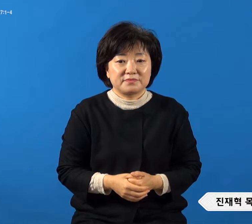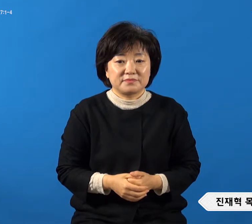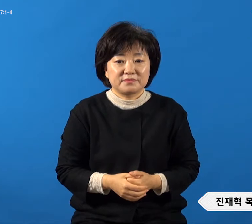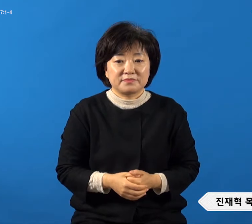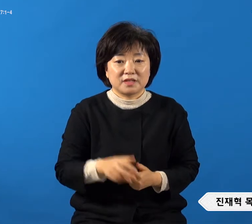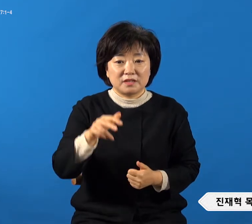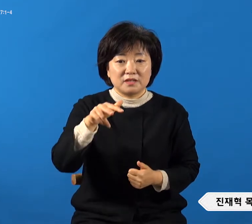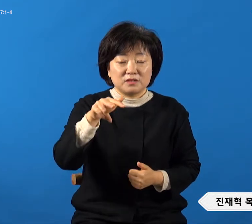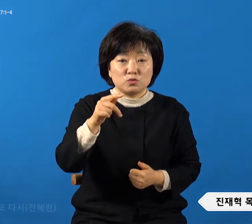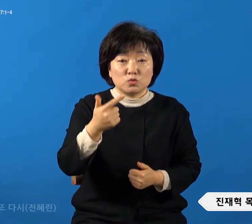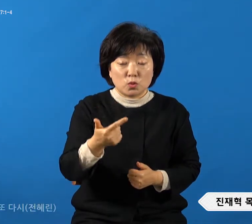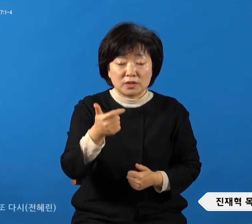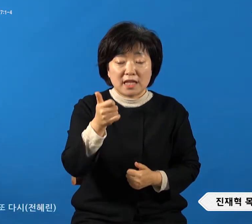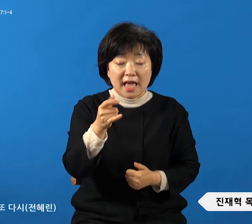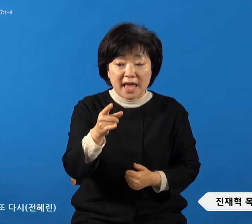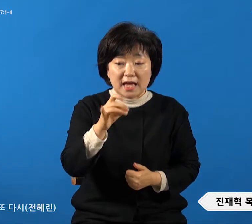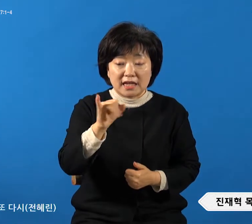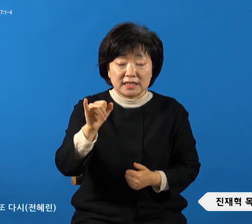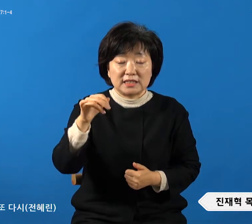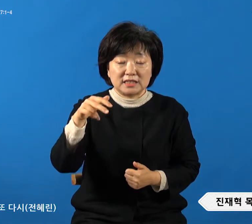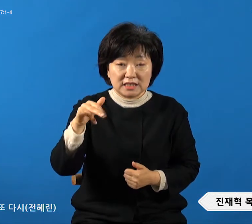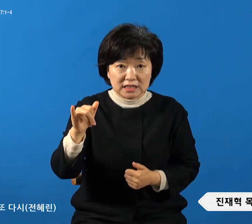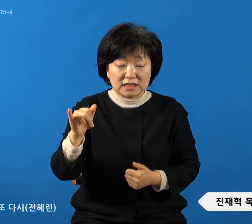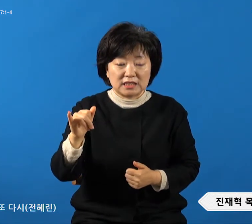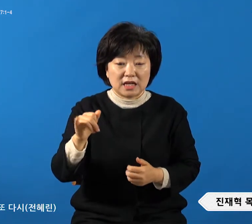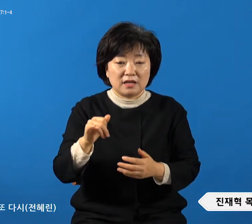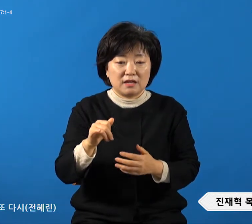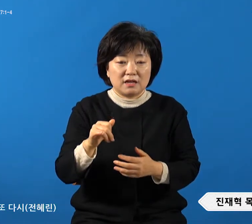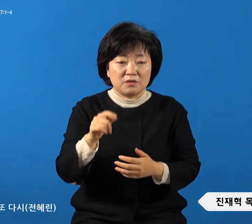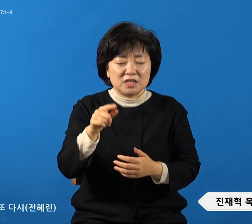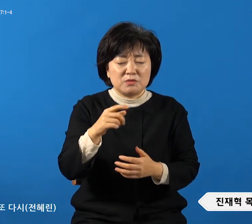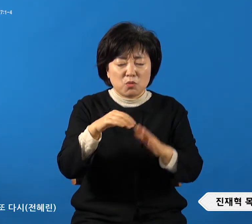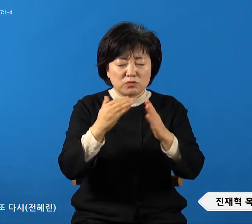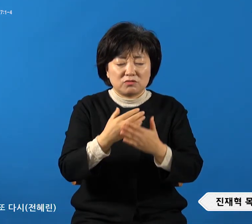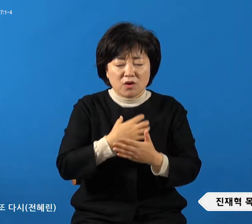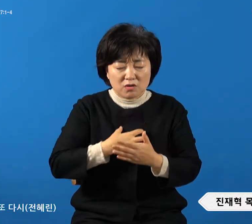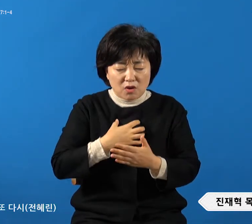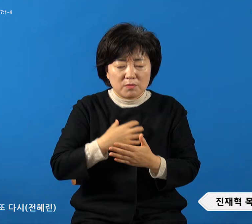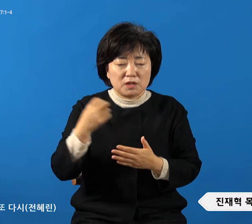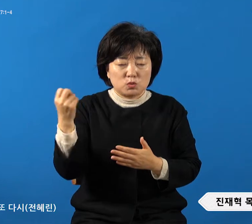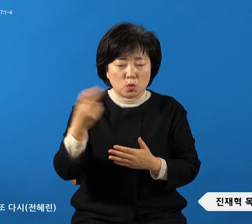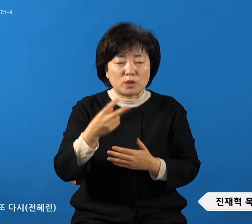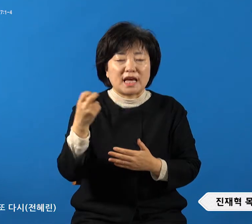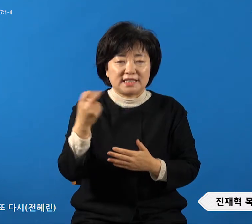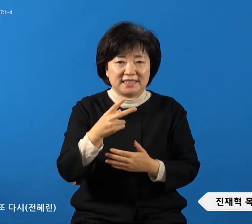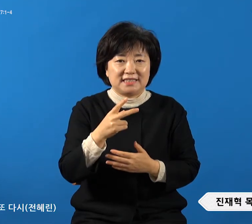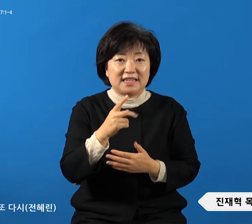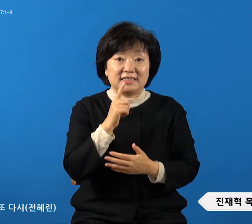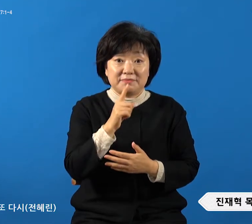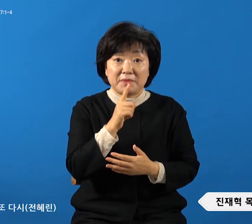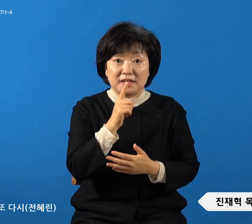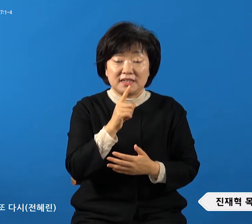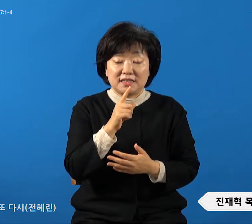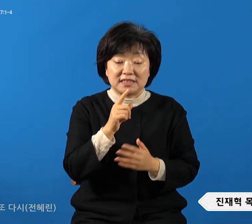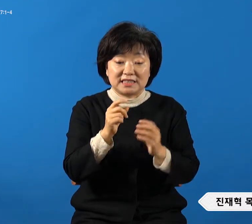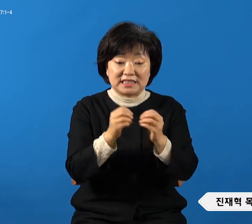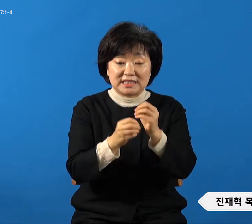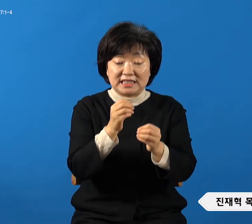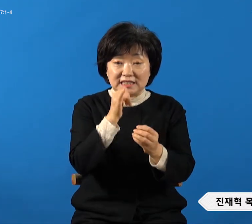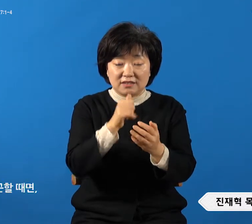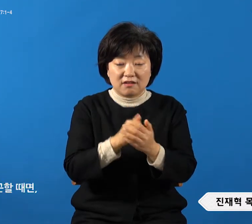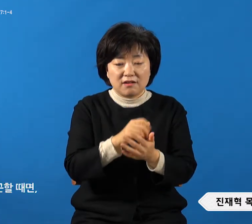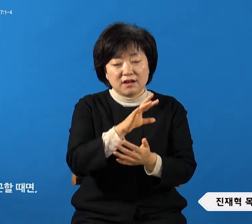전혜린 씨의 이 모든 괴로움을 또다시라는 글에서 이런 글을 읽습니다.